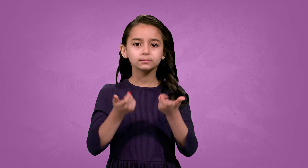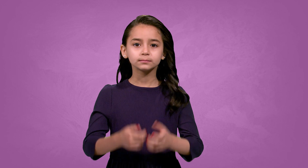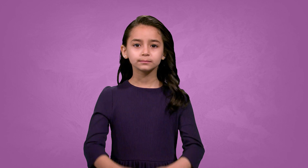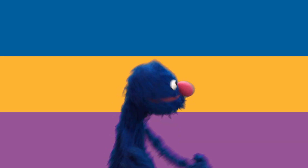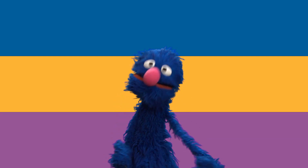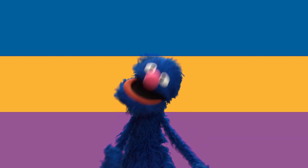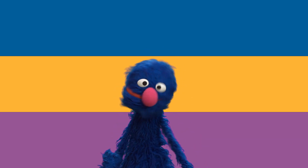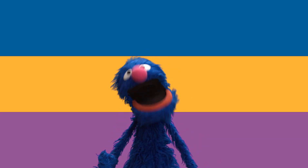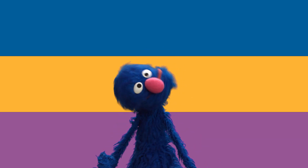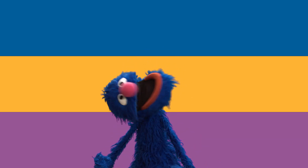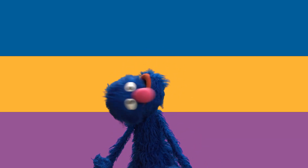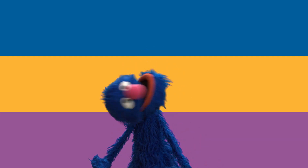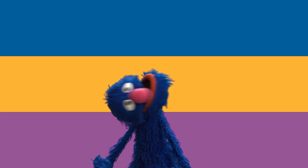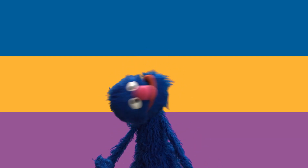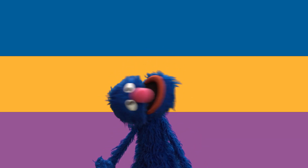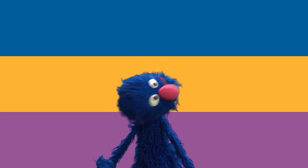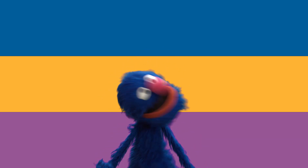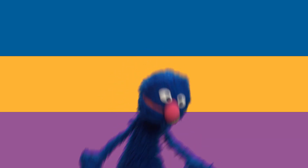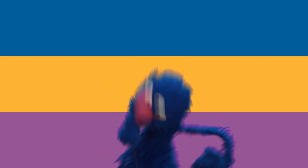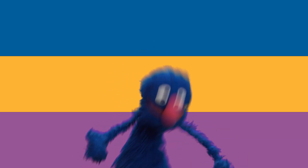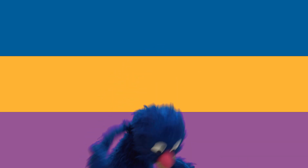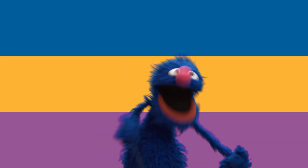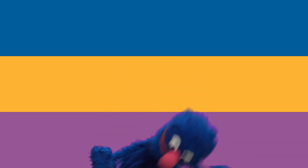الاهتمام. وهيك بنكون تعلمنا شعور الاهتمام